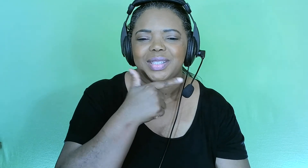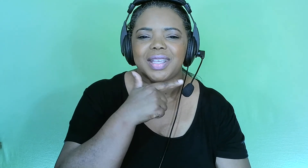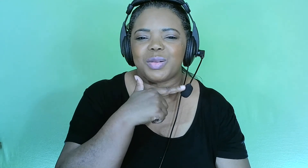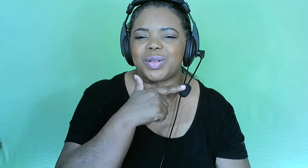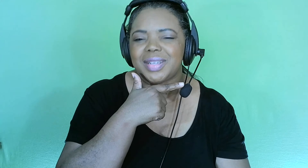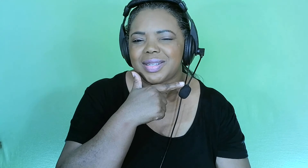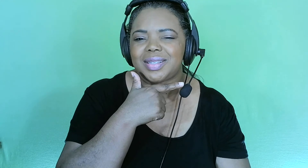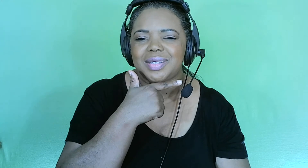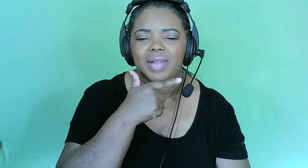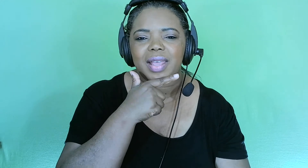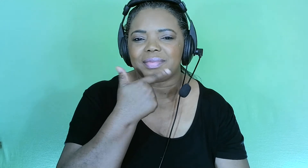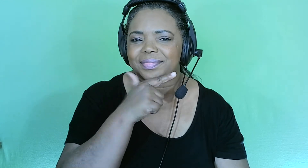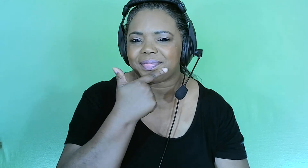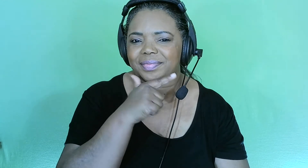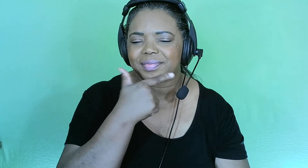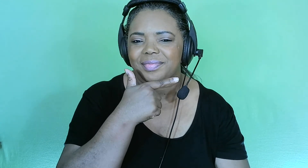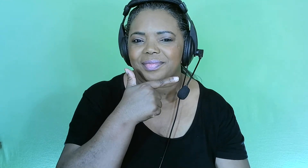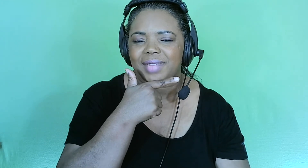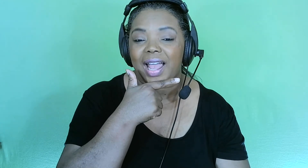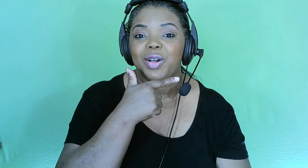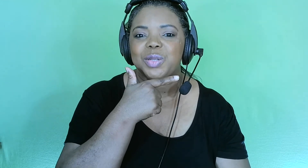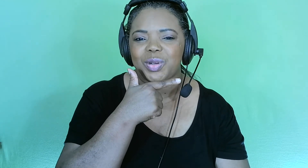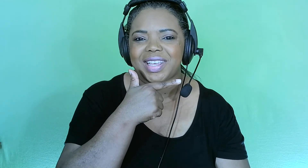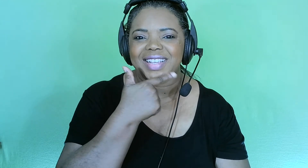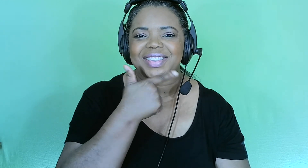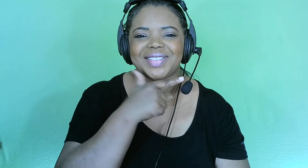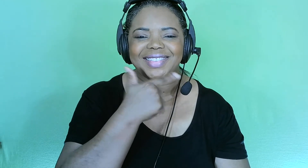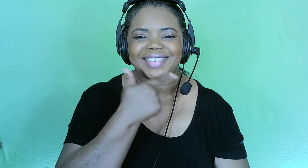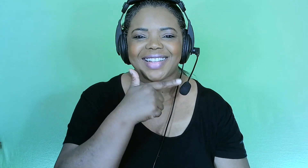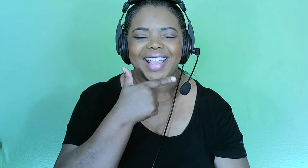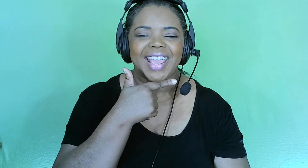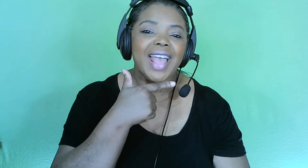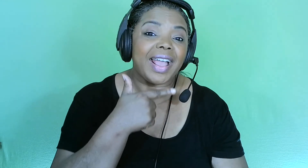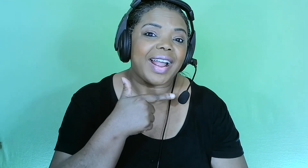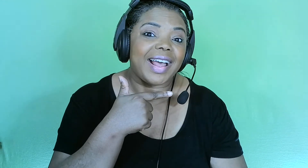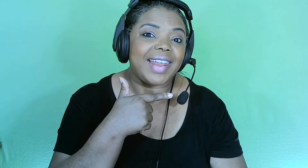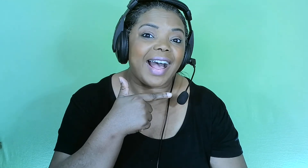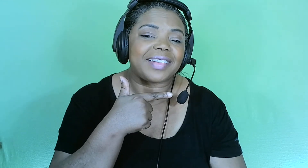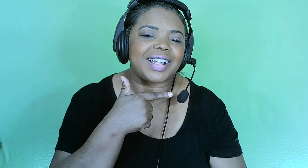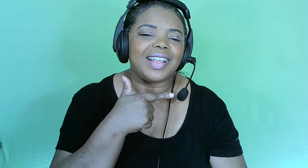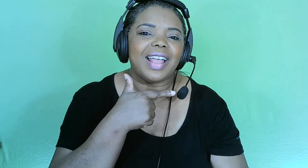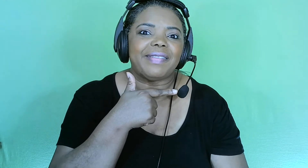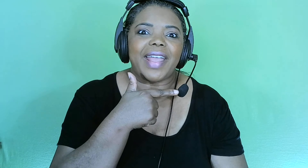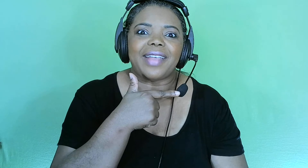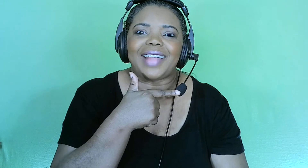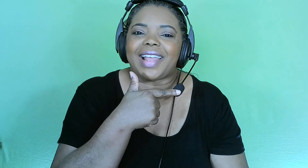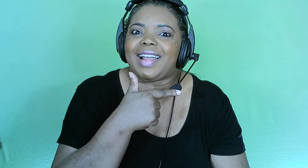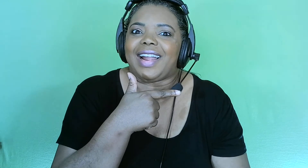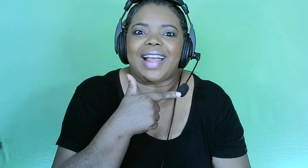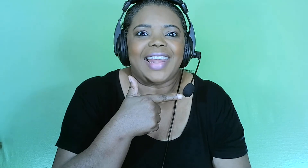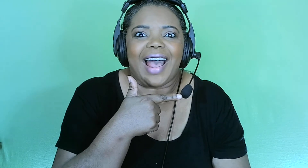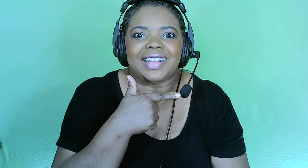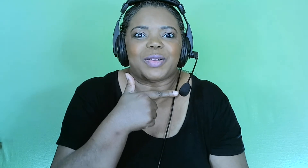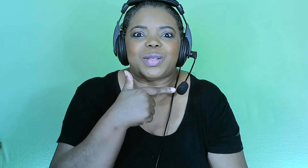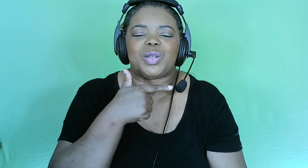aqui é um sorrisinho, né? Agora o sorriso. E a gargalhada, né? Daquela gargalhada